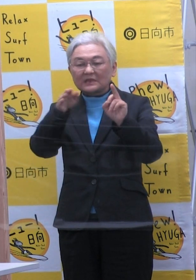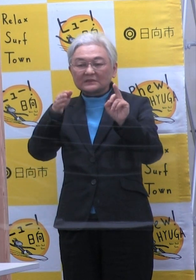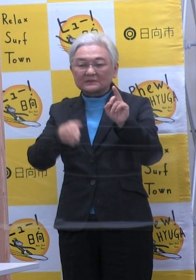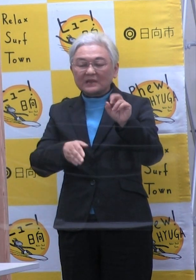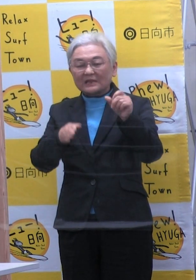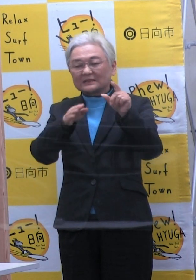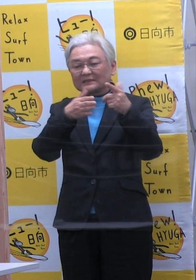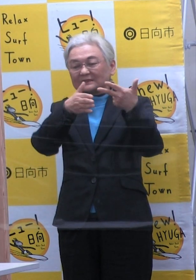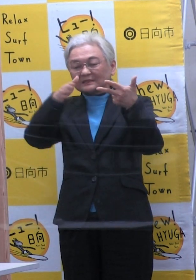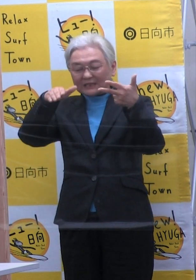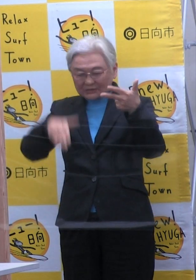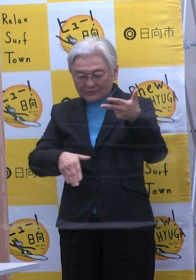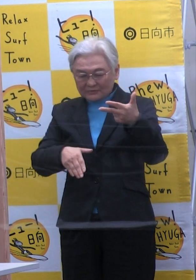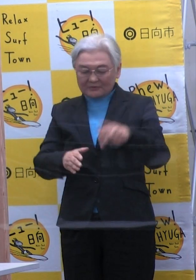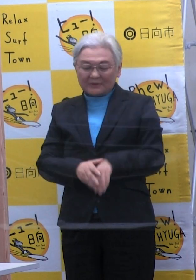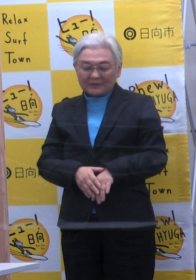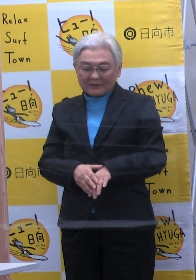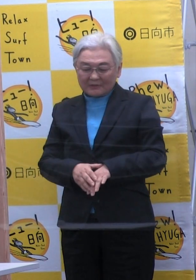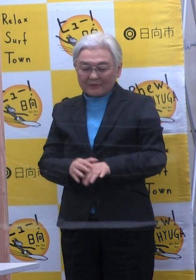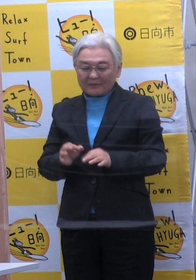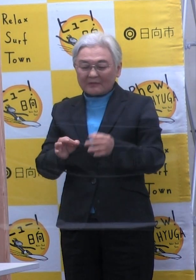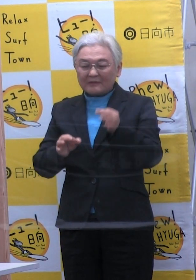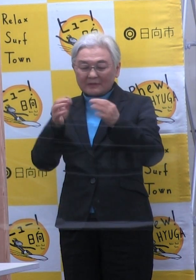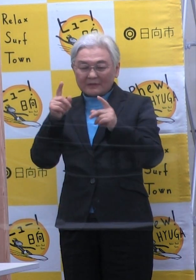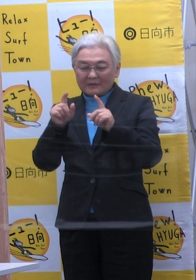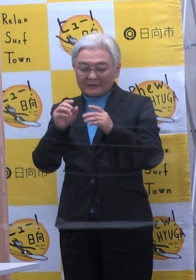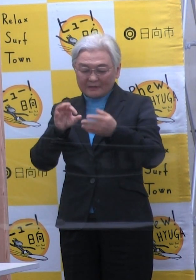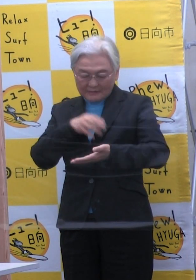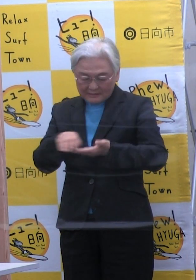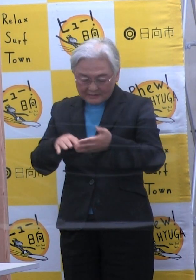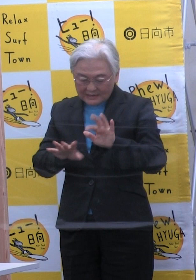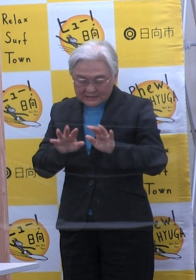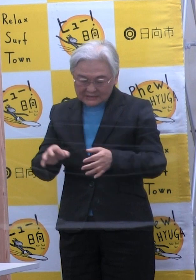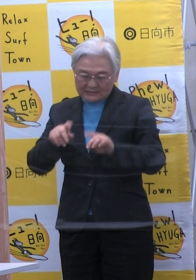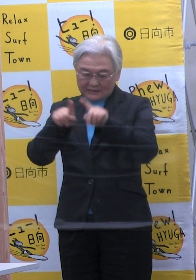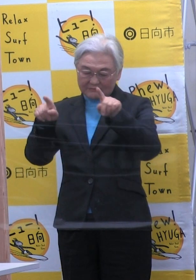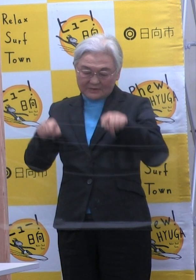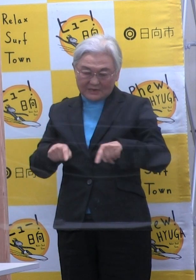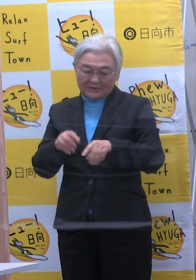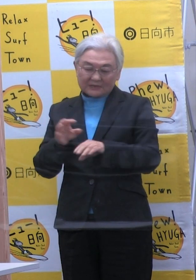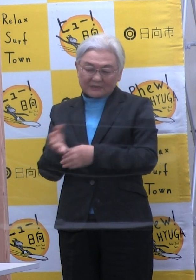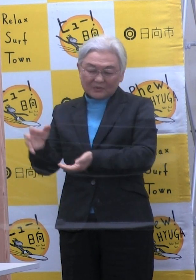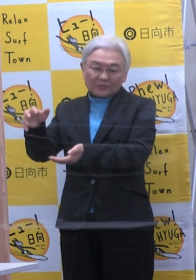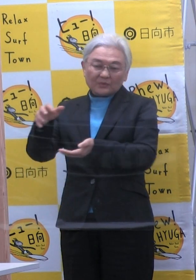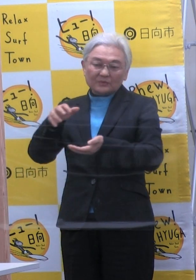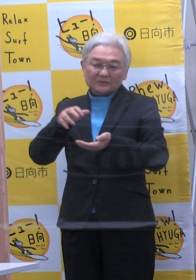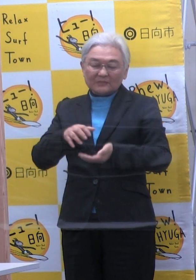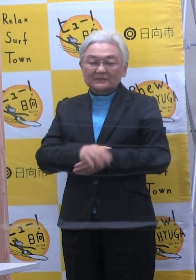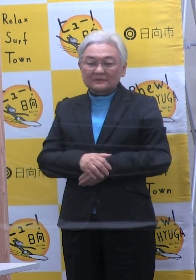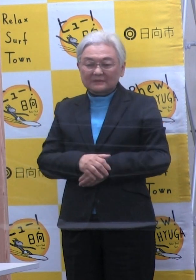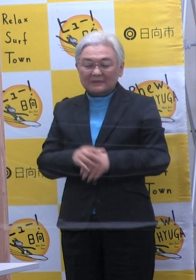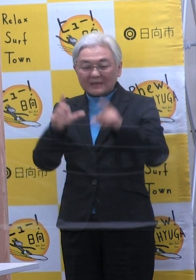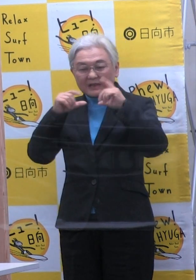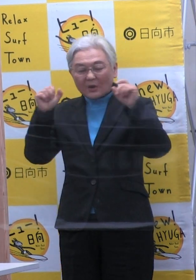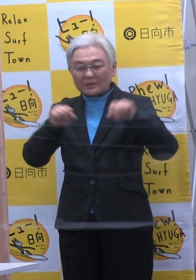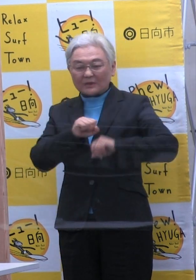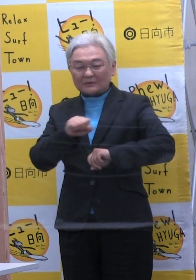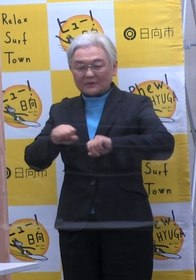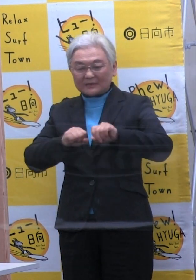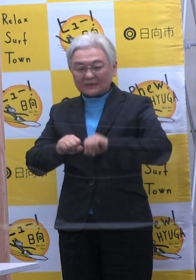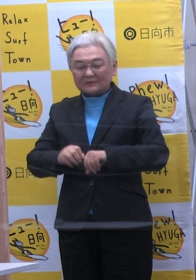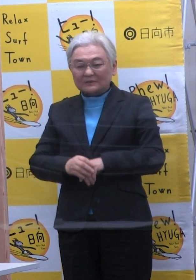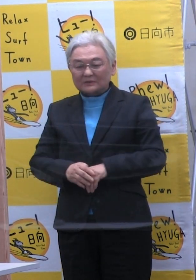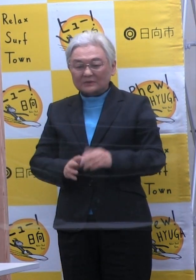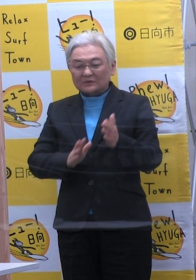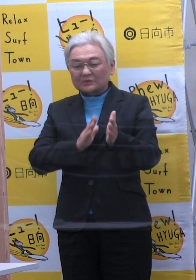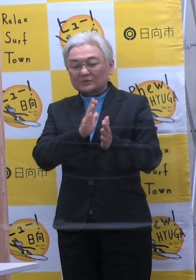する電子カルテシステム等を導入します。次に笑顔で暮らせるスポーツ